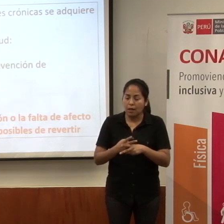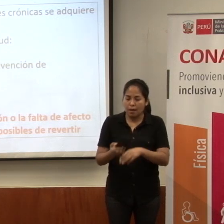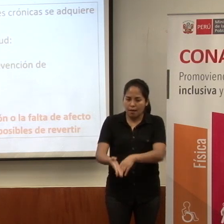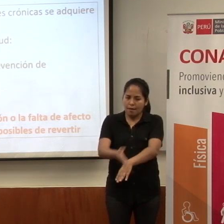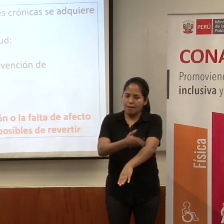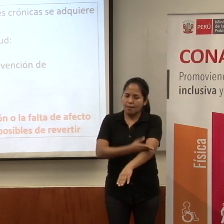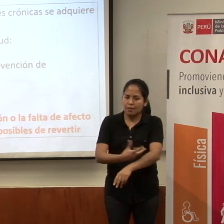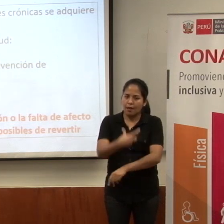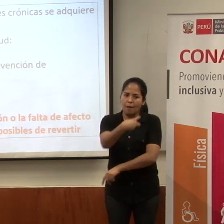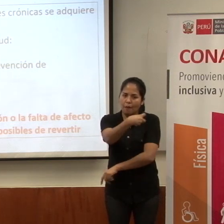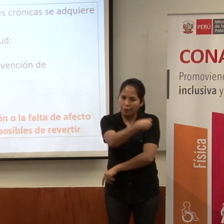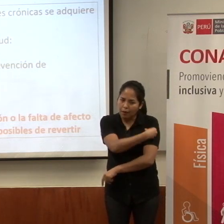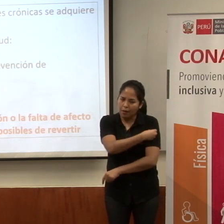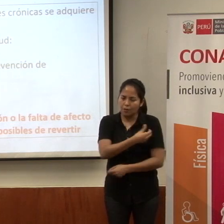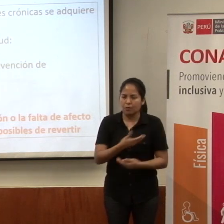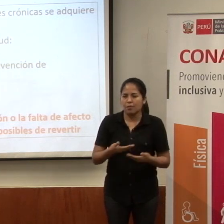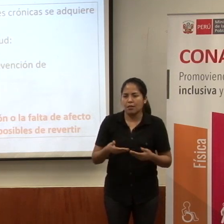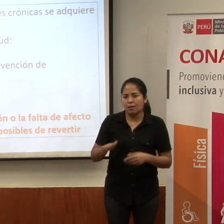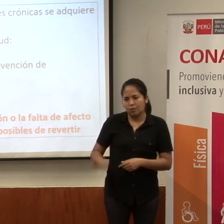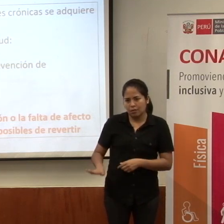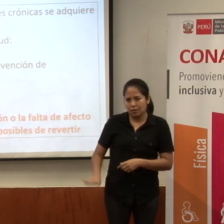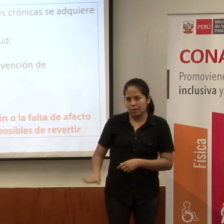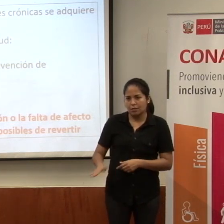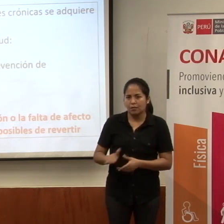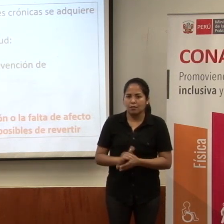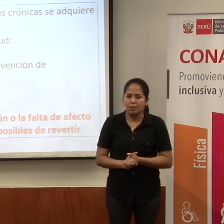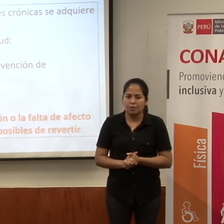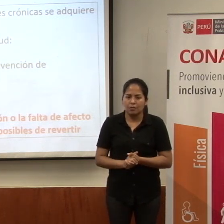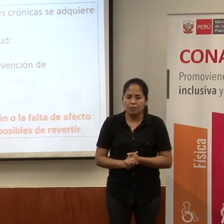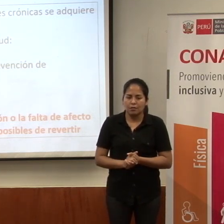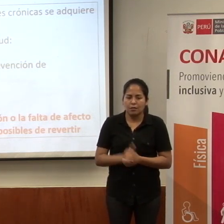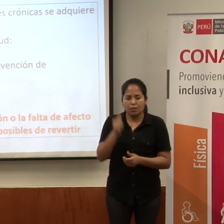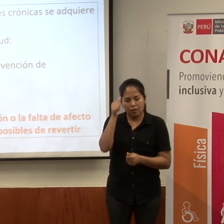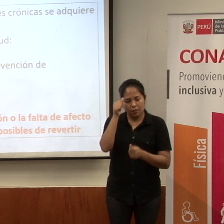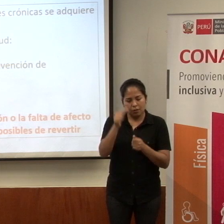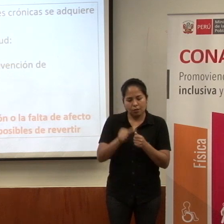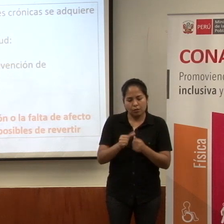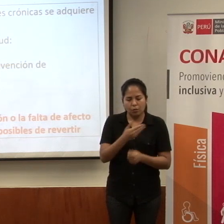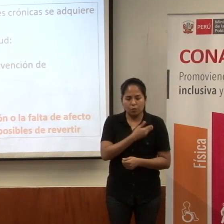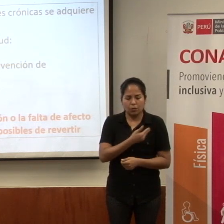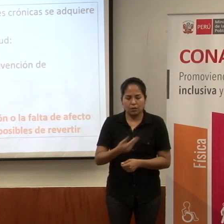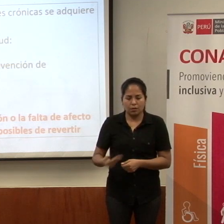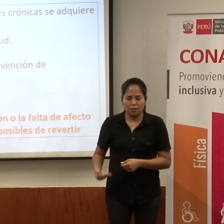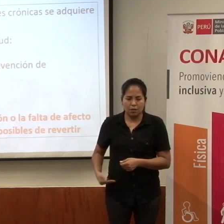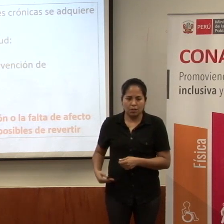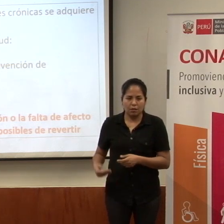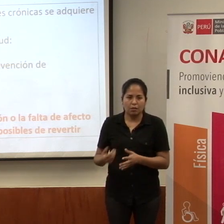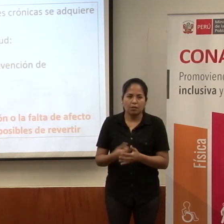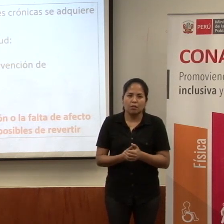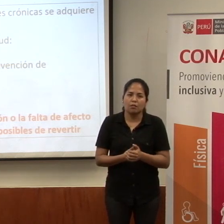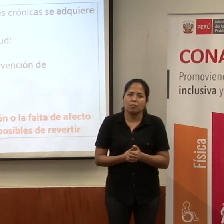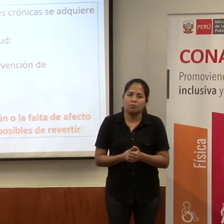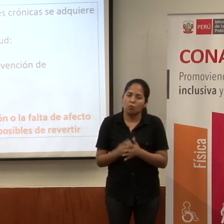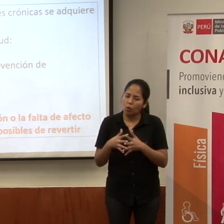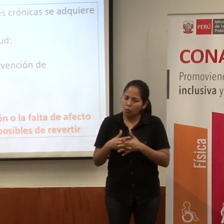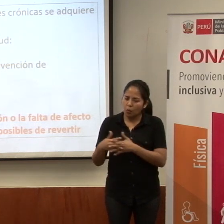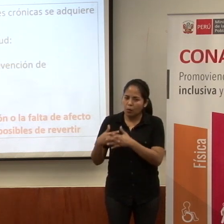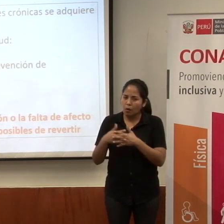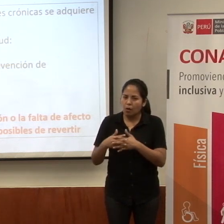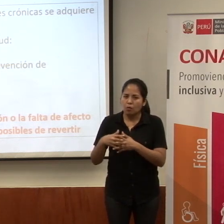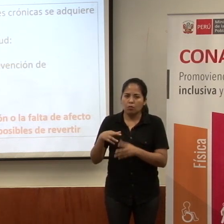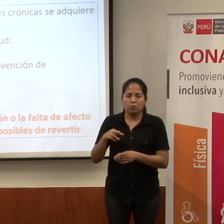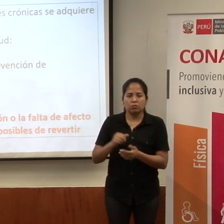cierto? Recuerden ustedes que un presidente norteamericano tuvo poliomielitis, ¿no?, el presidente Roosevelt, y murió